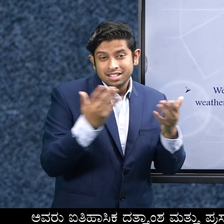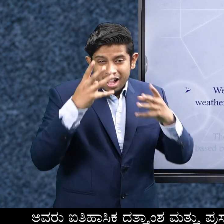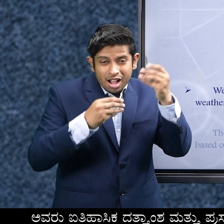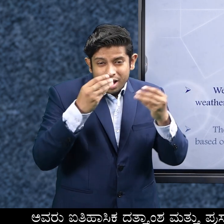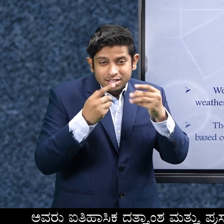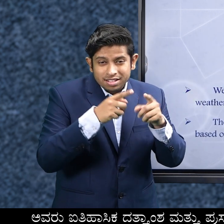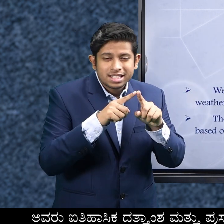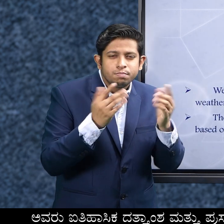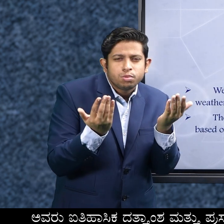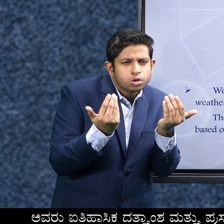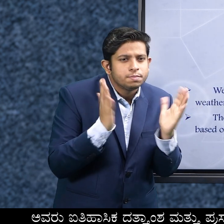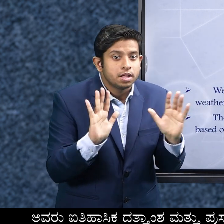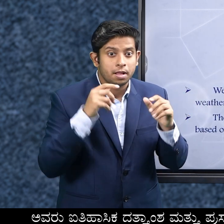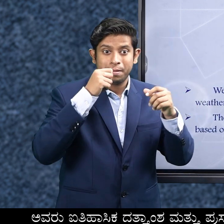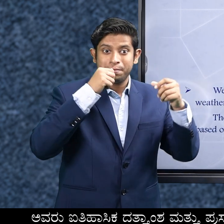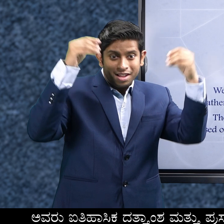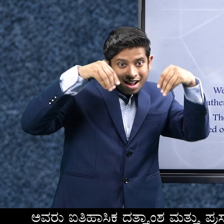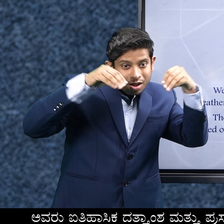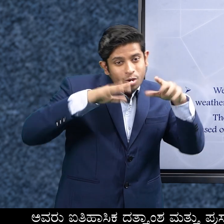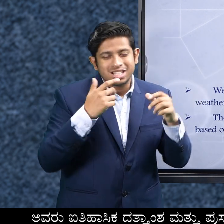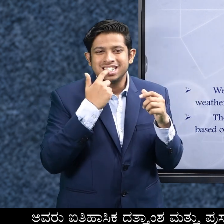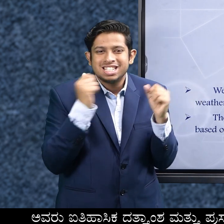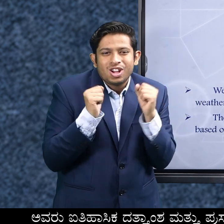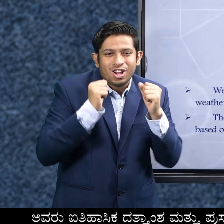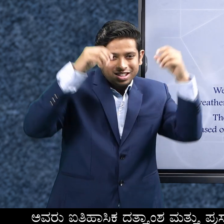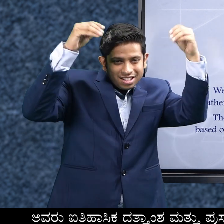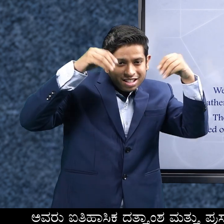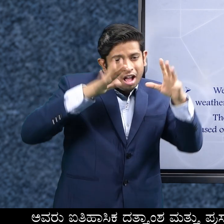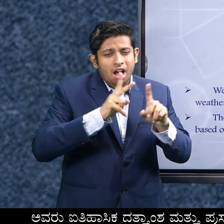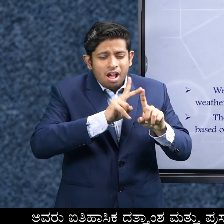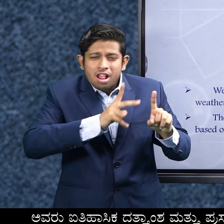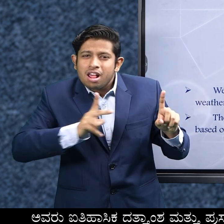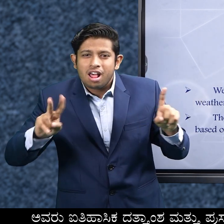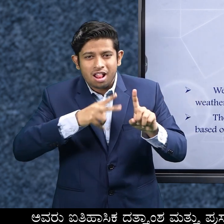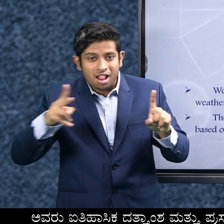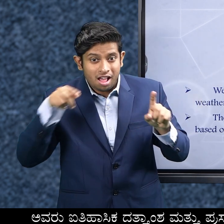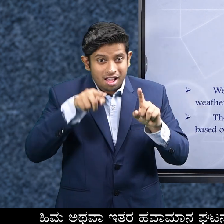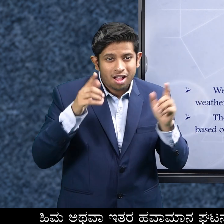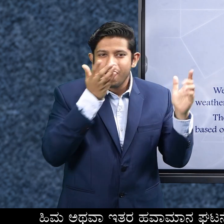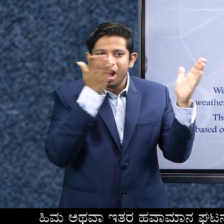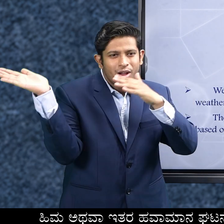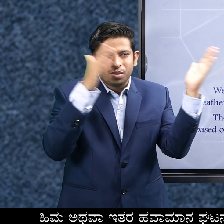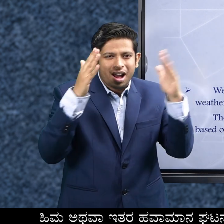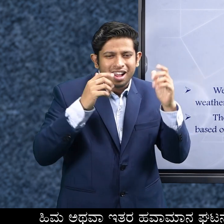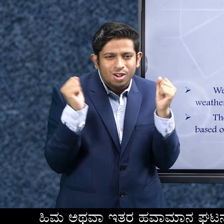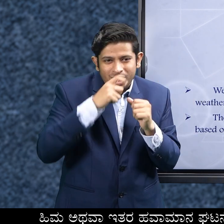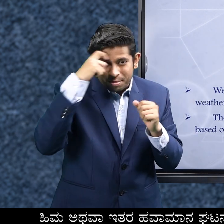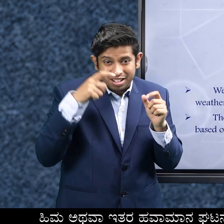ಅವರು ಐತಿಹಾಸಿಕ ದತ್ತಾಂಶ ಮತ್ತು ಪ್ರಸ್ತುತ ವಾತಾವರಣದ ಪರಿಸ್ಥಿತಿಗಳ ಆಧಾರದ ಮೇಲೆ ಮಳೆ, ಹಿಮ ಅಥವಾ ಇತರ ಹವಾಮಾನ